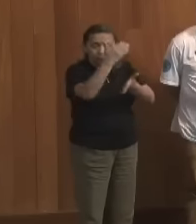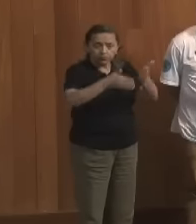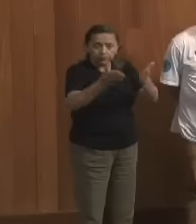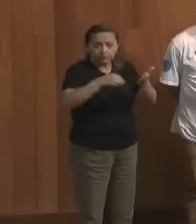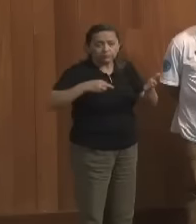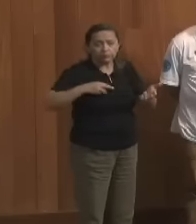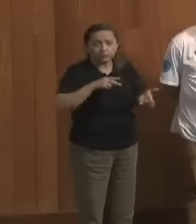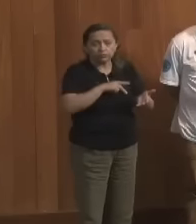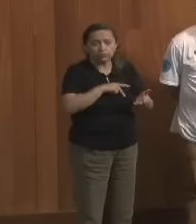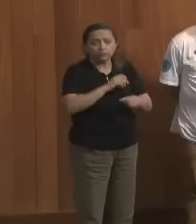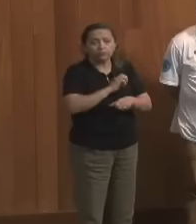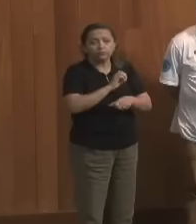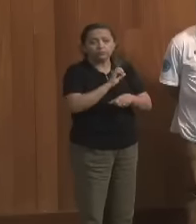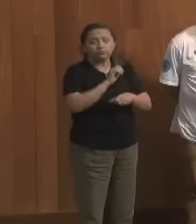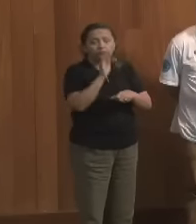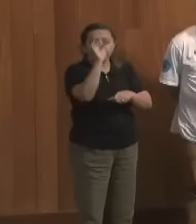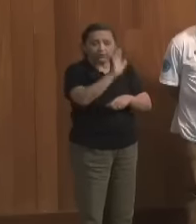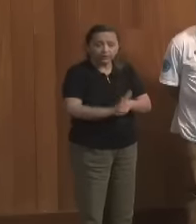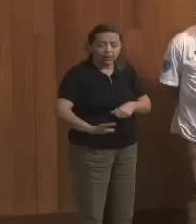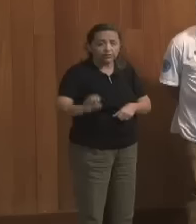Federal do Estado do Pará.